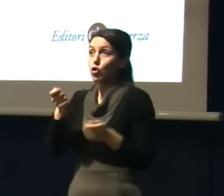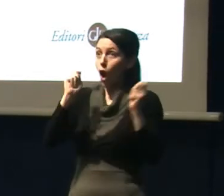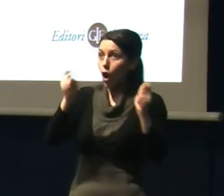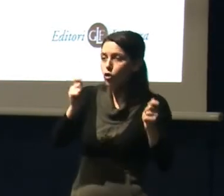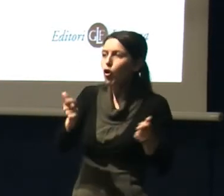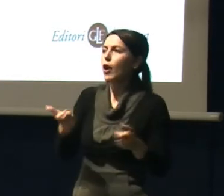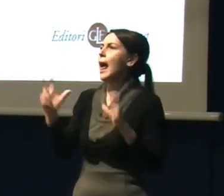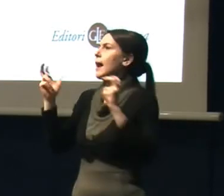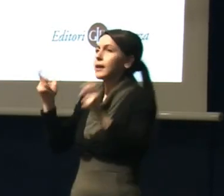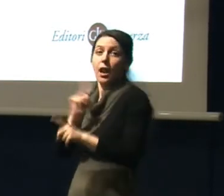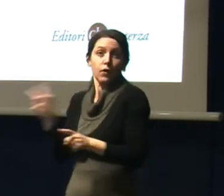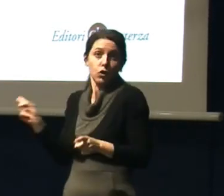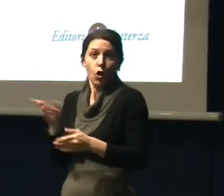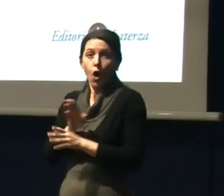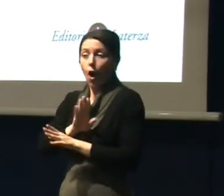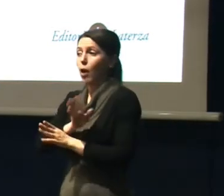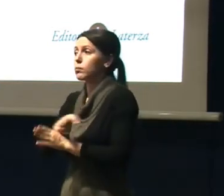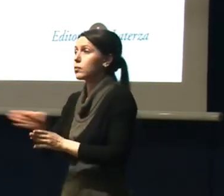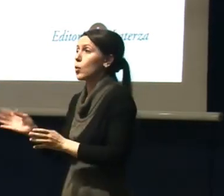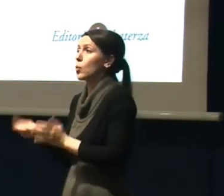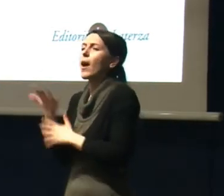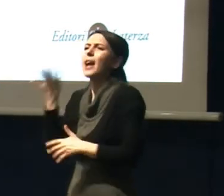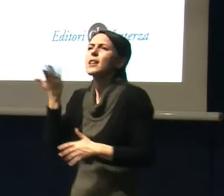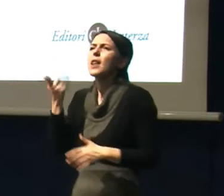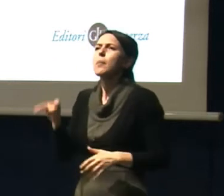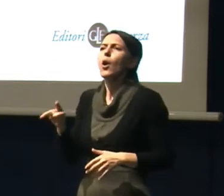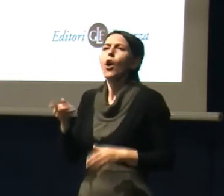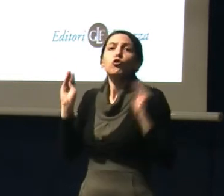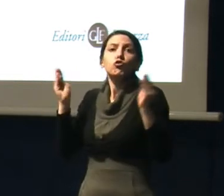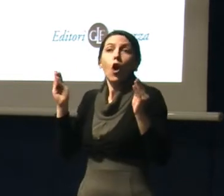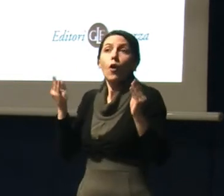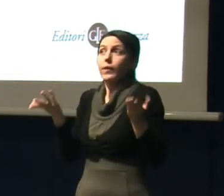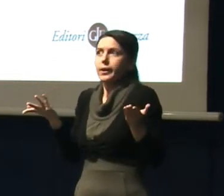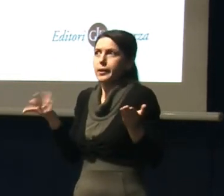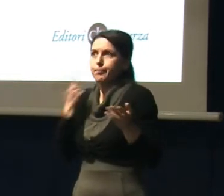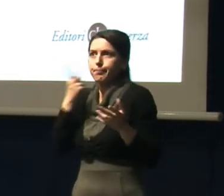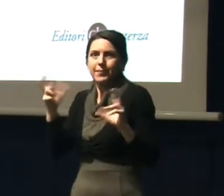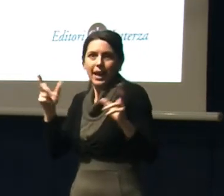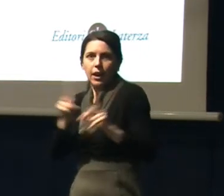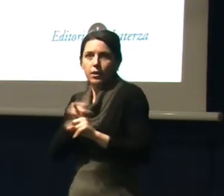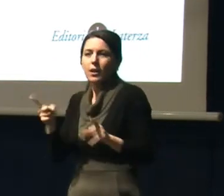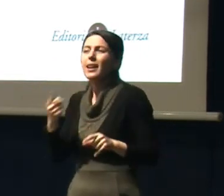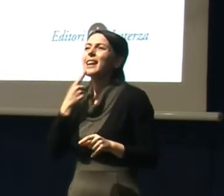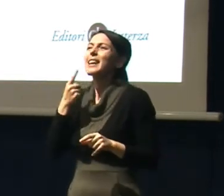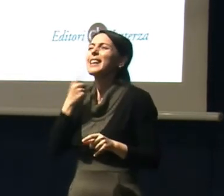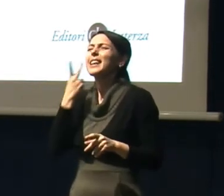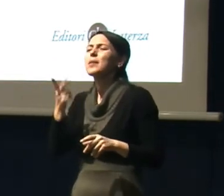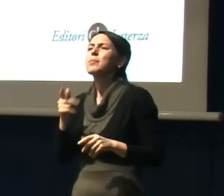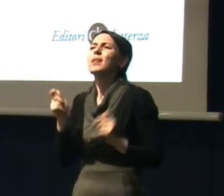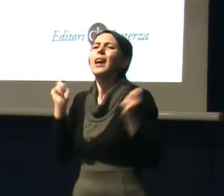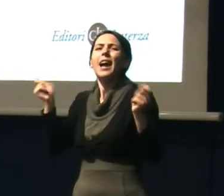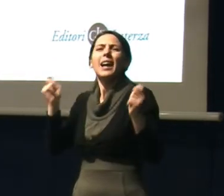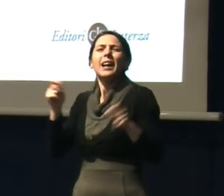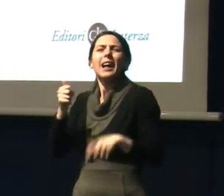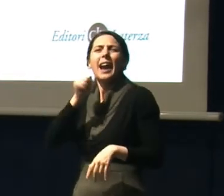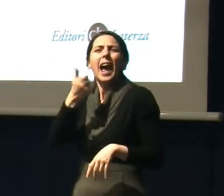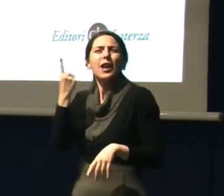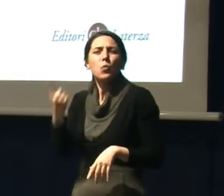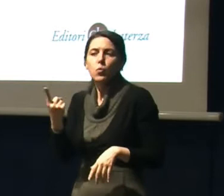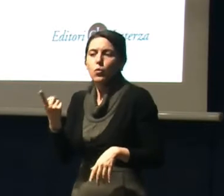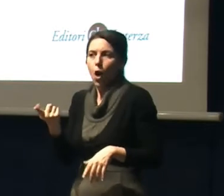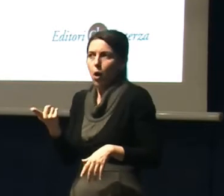o la televisione è vero i giovani non guardano più la televisione l'età media di chi lo sa del tg1 e 60 anni è anche detta mente di chi